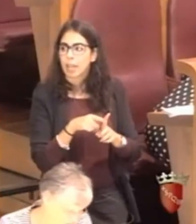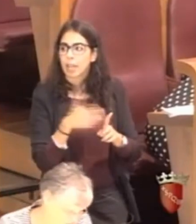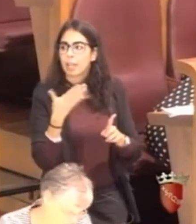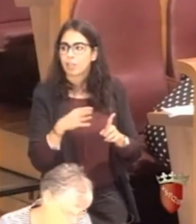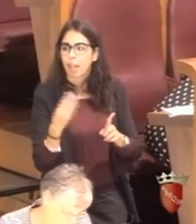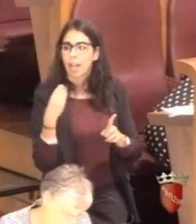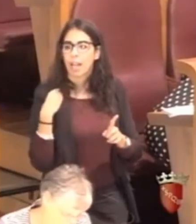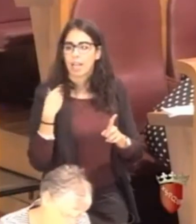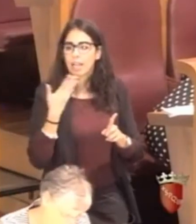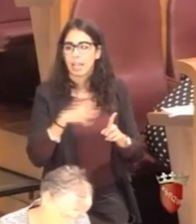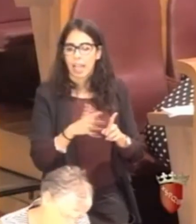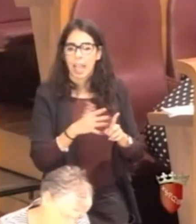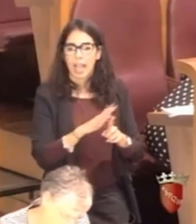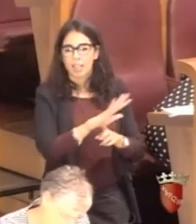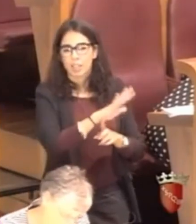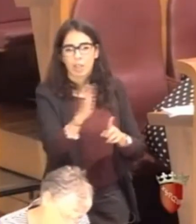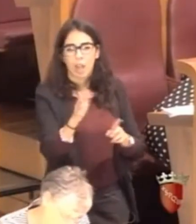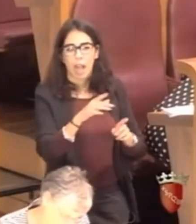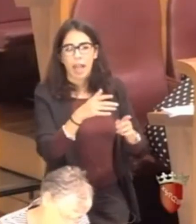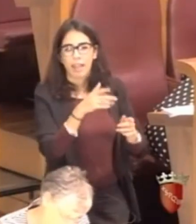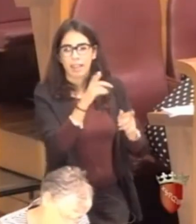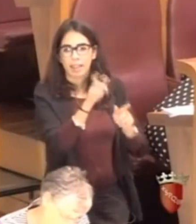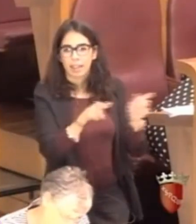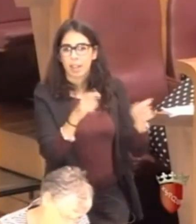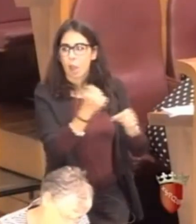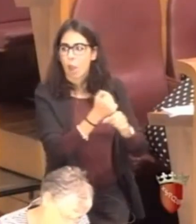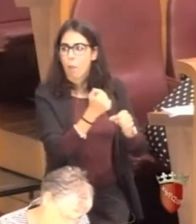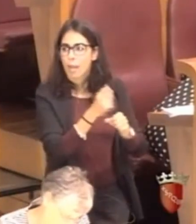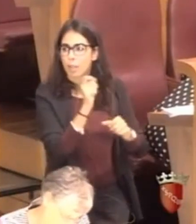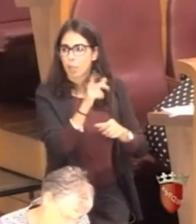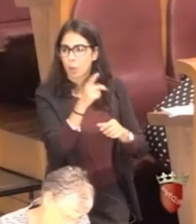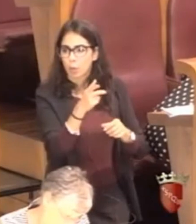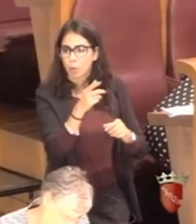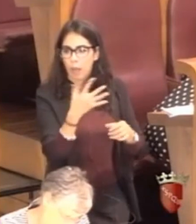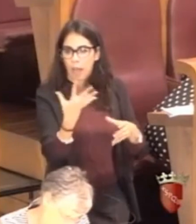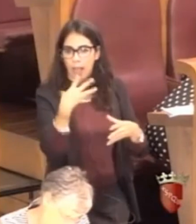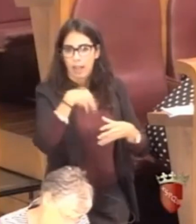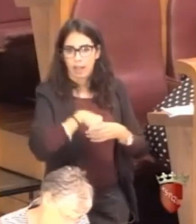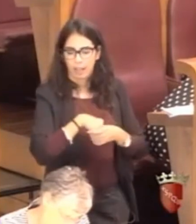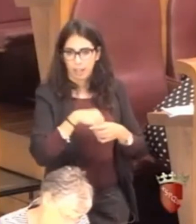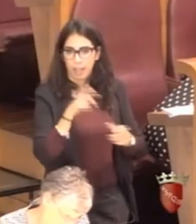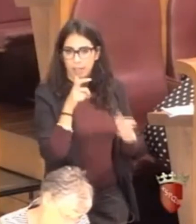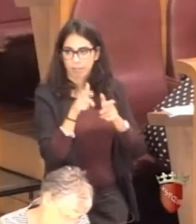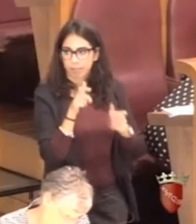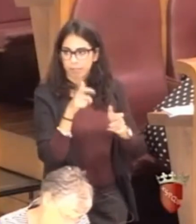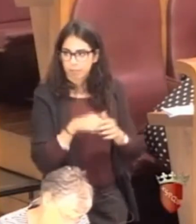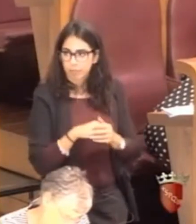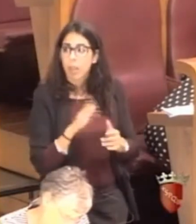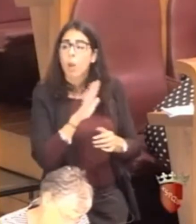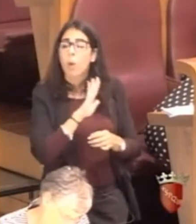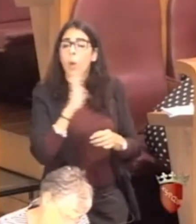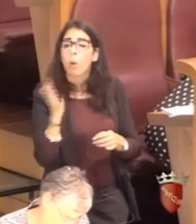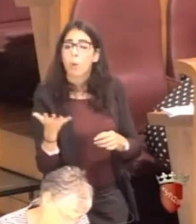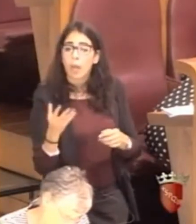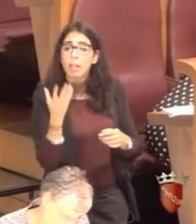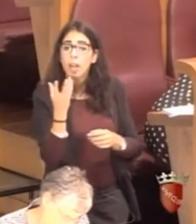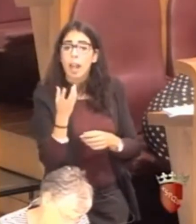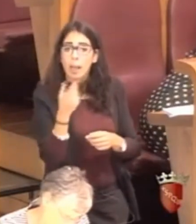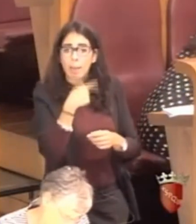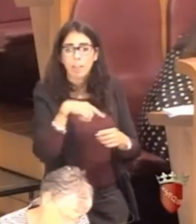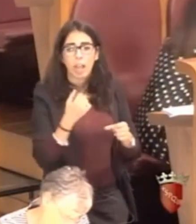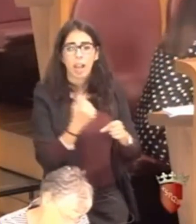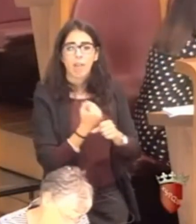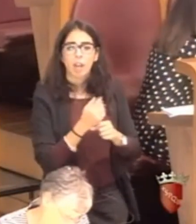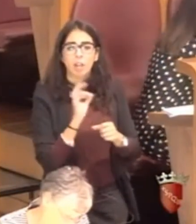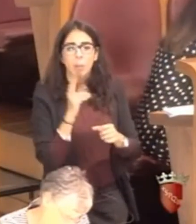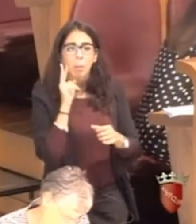vari operatori culturali. Un altro elemento su cui si è lavorato politicamente